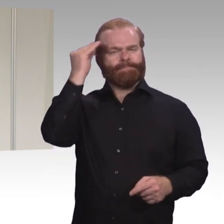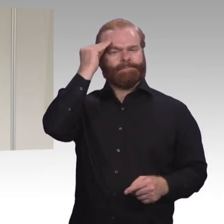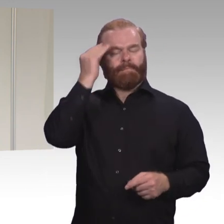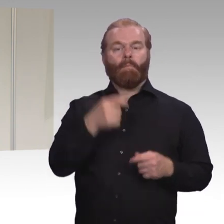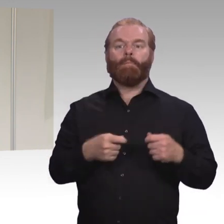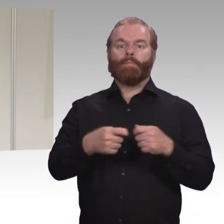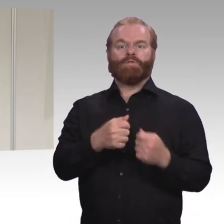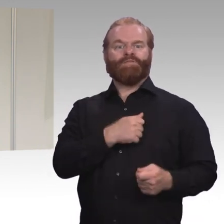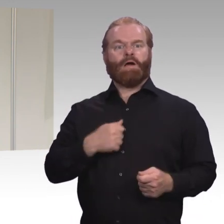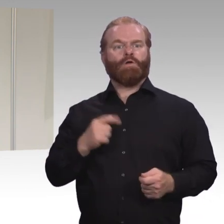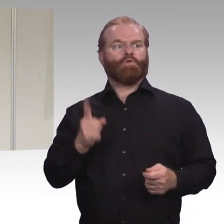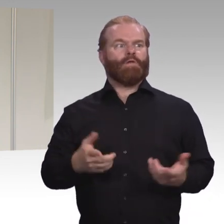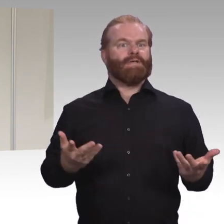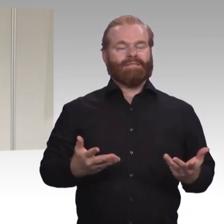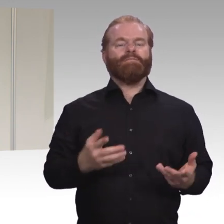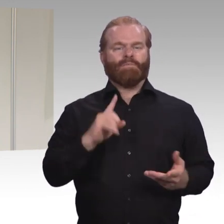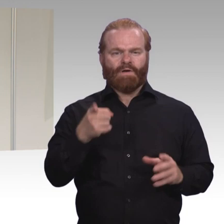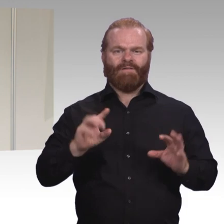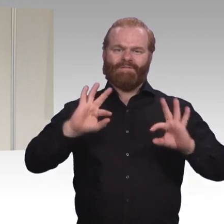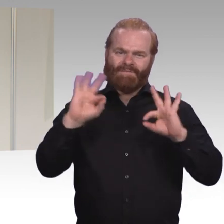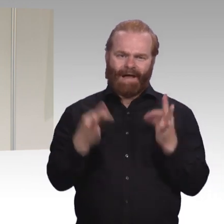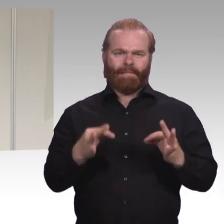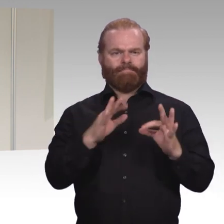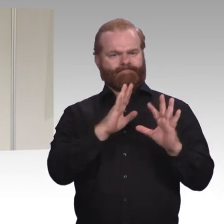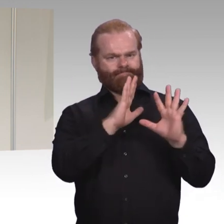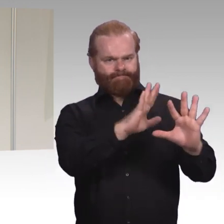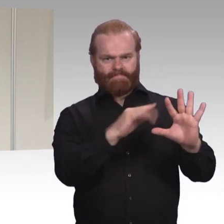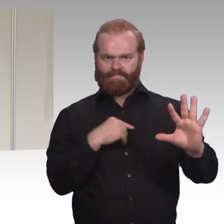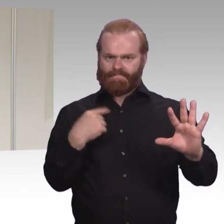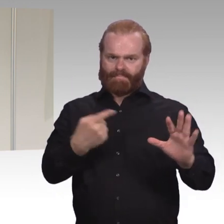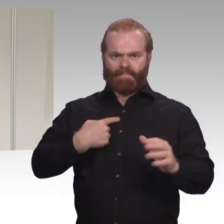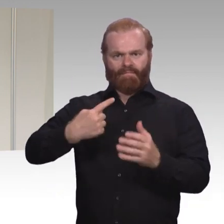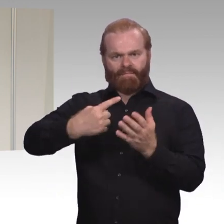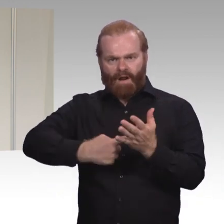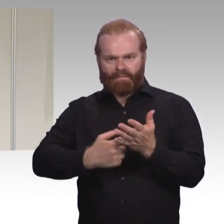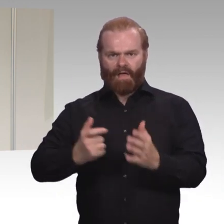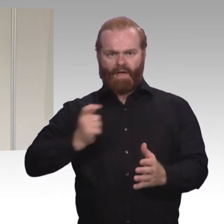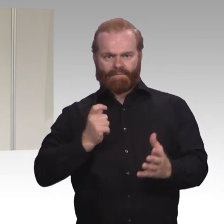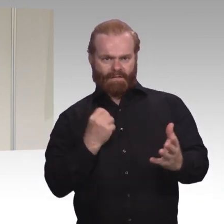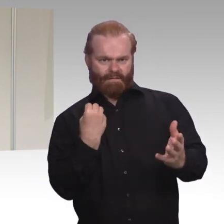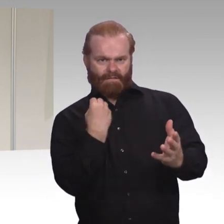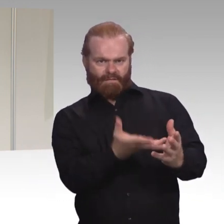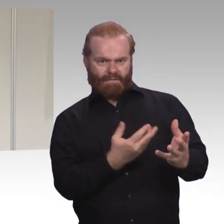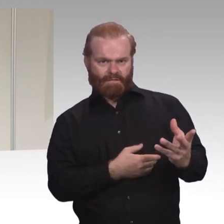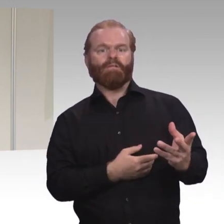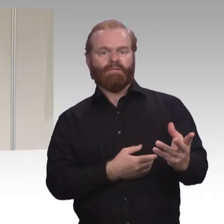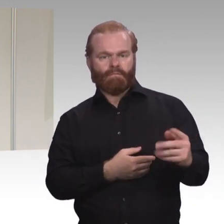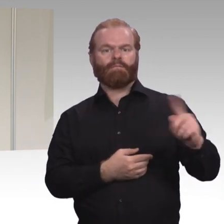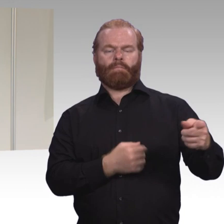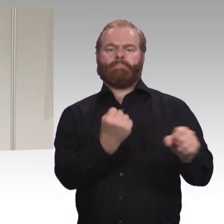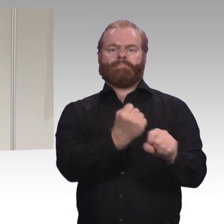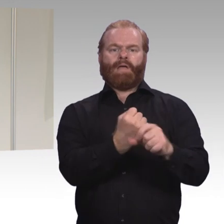weiter ansteigen. Dann brauchen wir 1,5% in 2024. Und dann brauchen